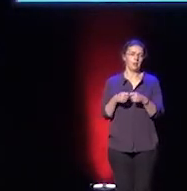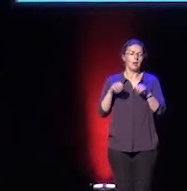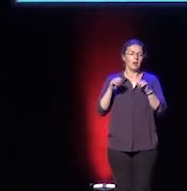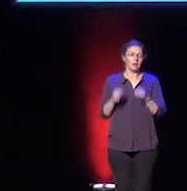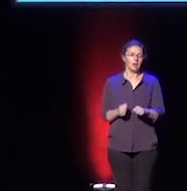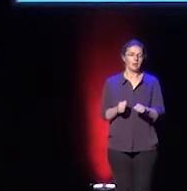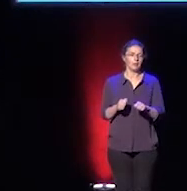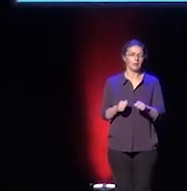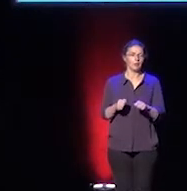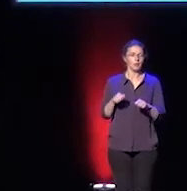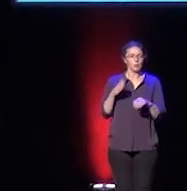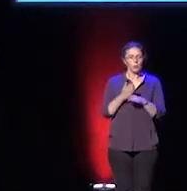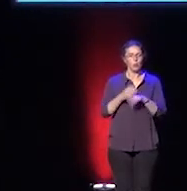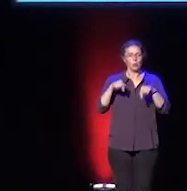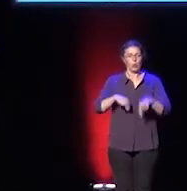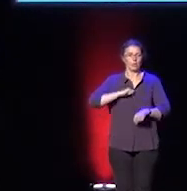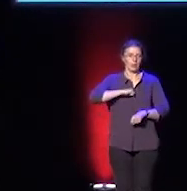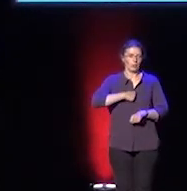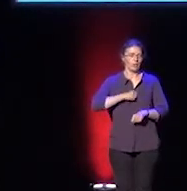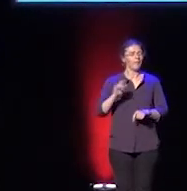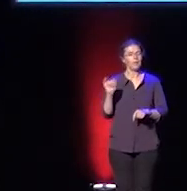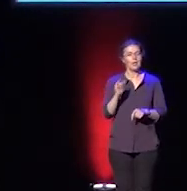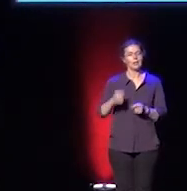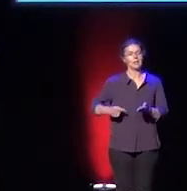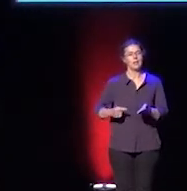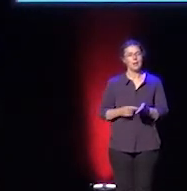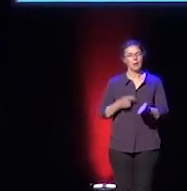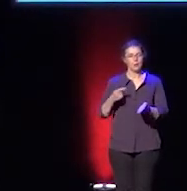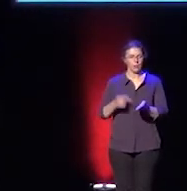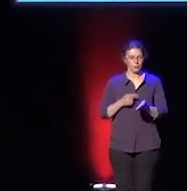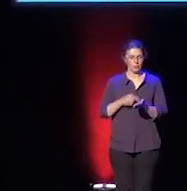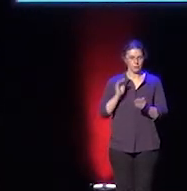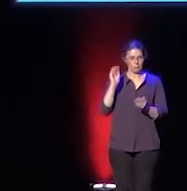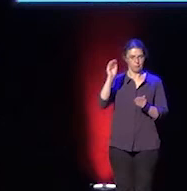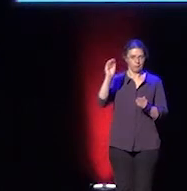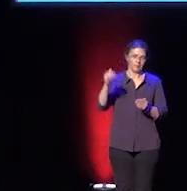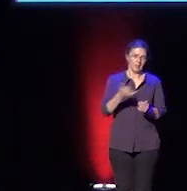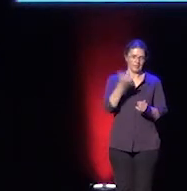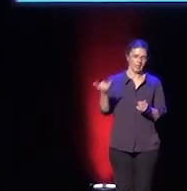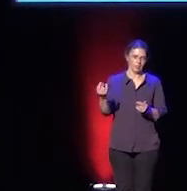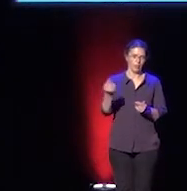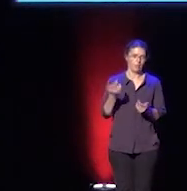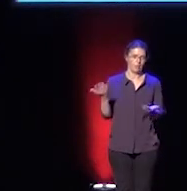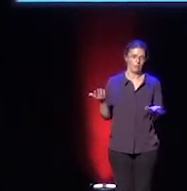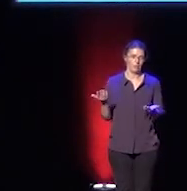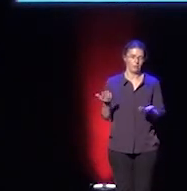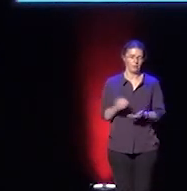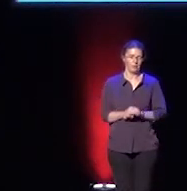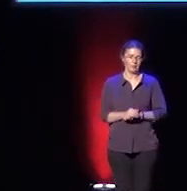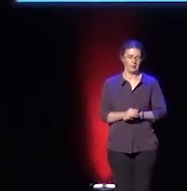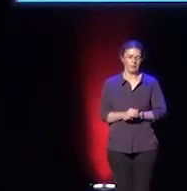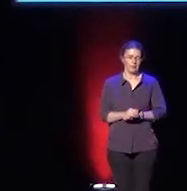uns schon heute darauf einstellen, welche Herausforderungen in den kommenden Jahren auf uns